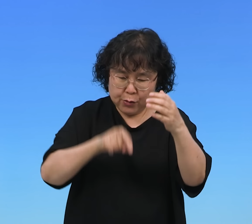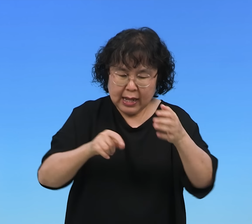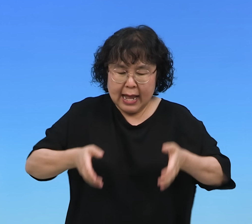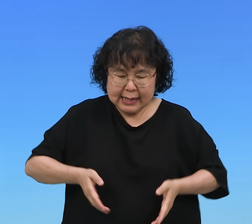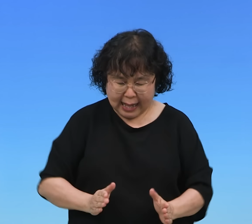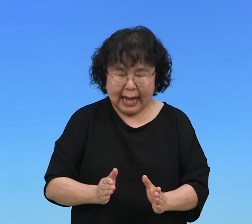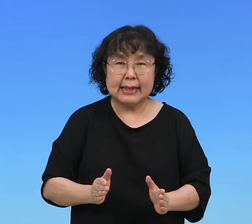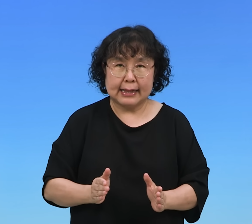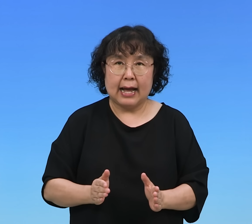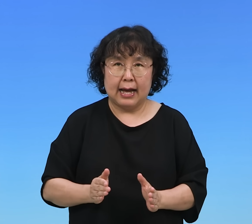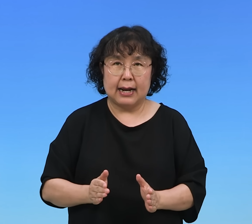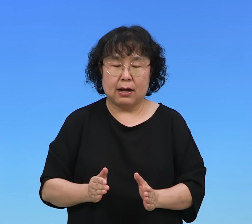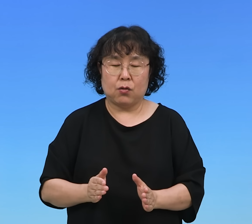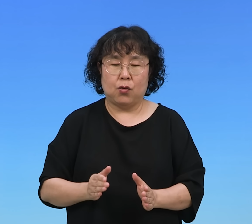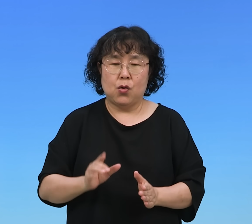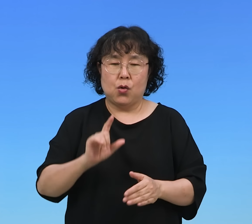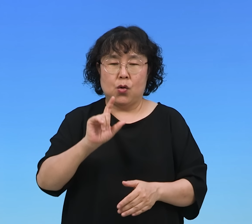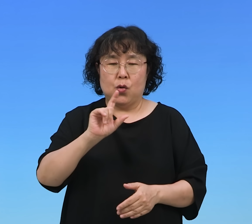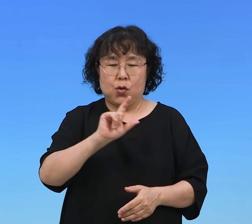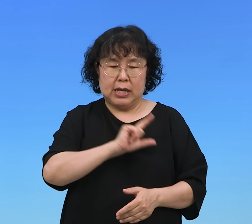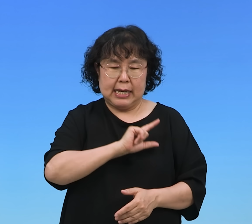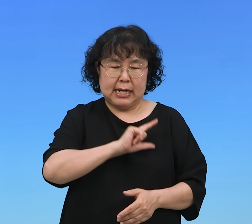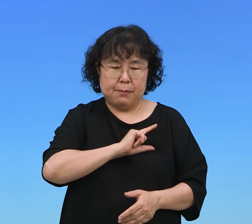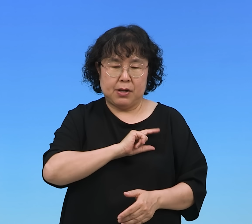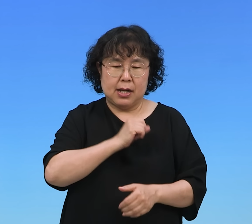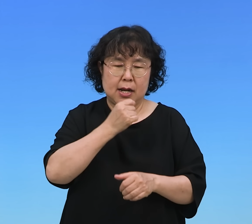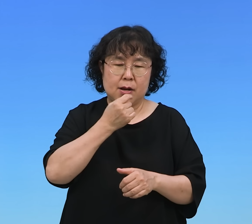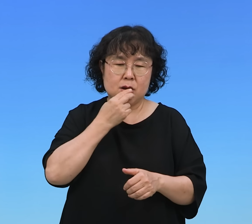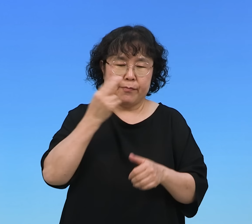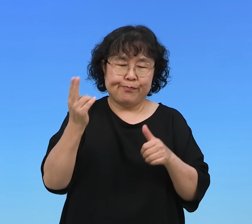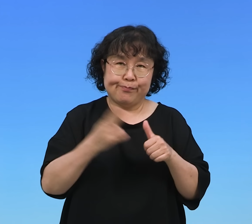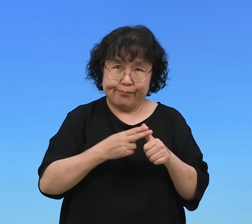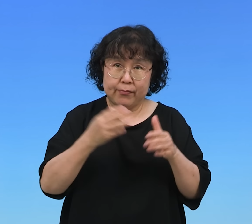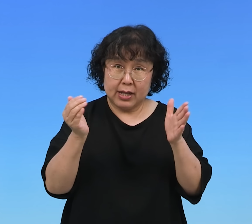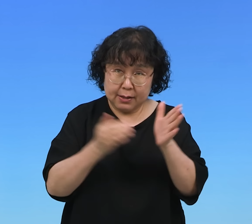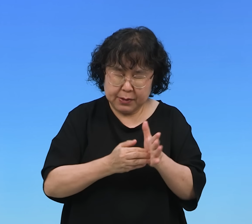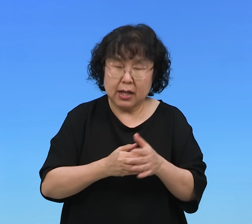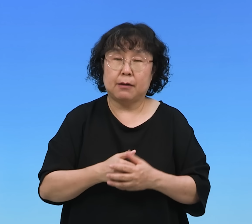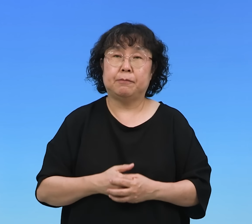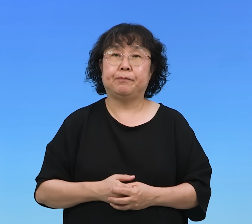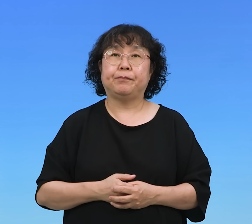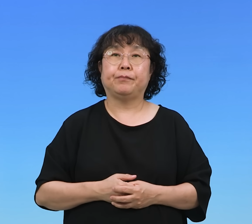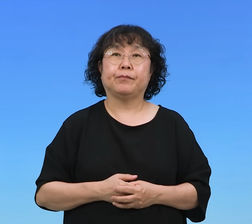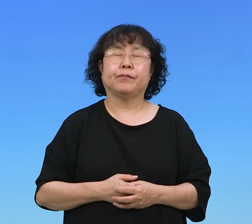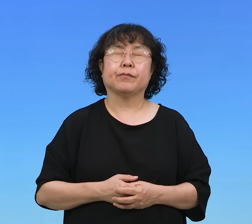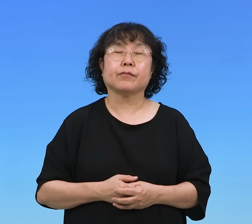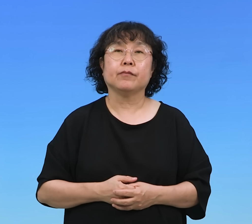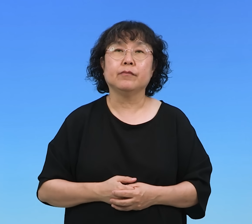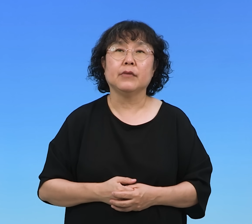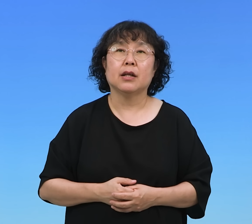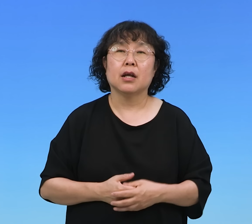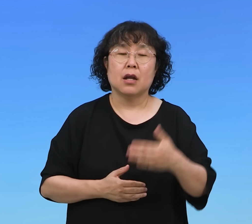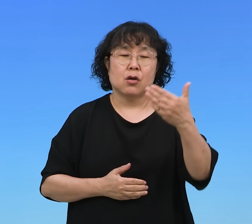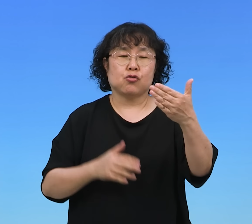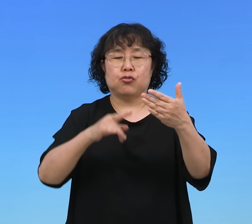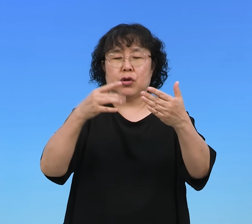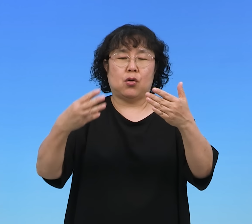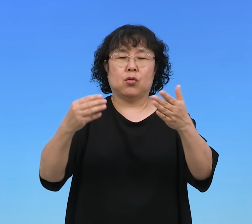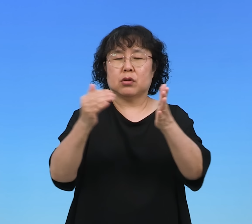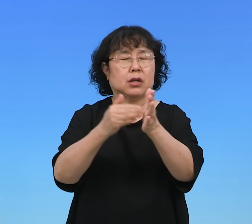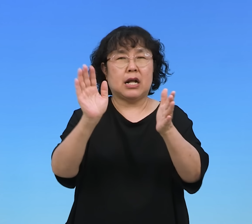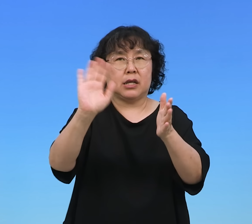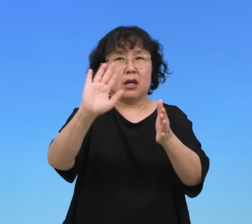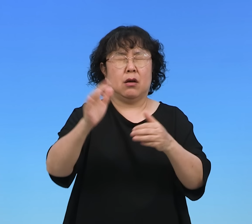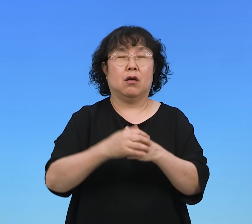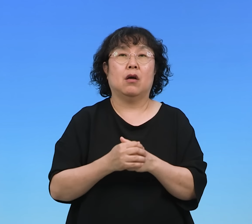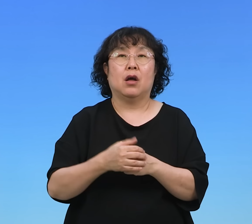야베스에 대한 기록이 이렇게 결핍으로 시작이 됐지만 그러나 여러분 야베스에 대한 기록이 이렇게 구절로서 끝나지